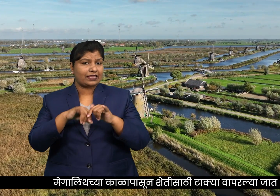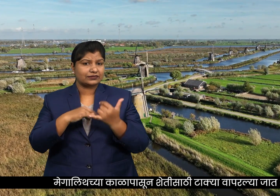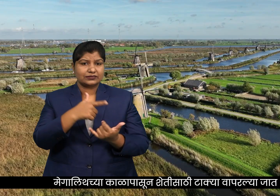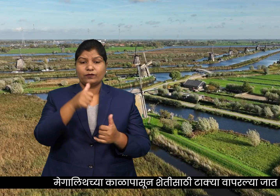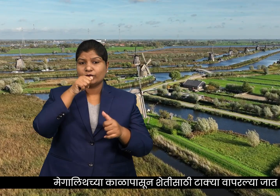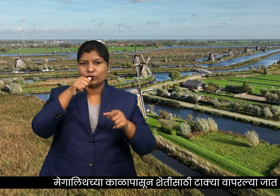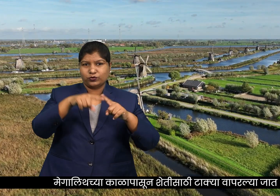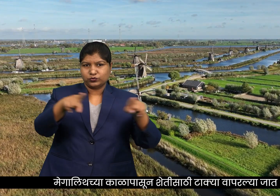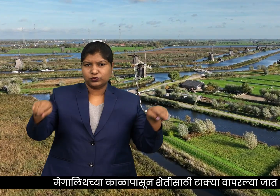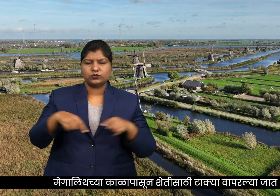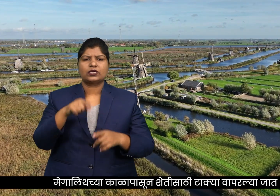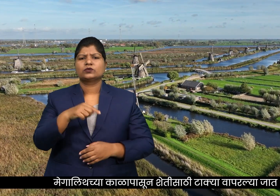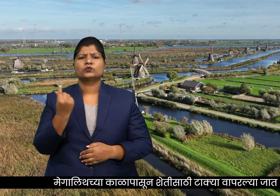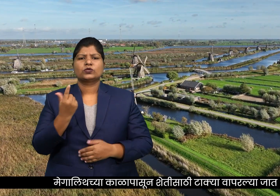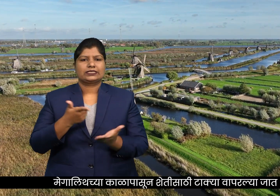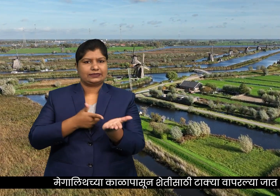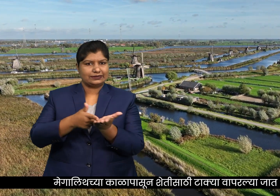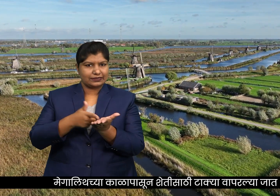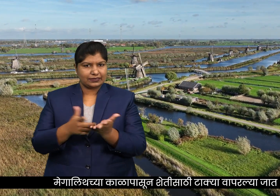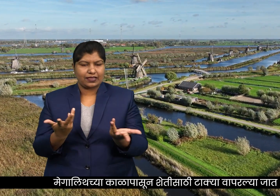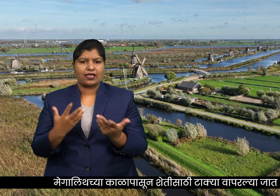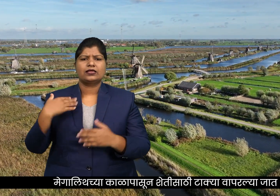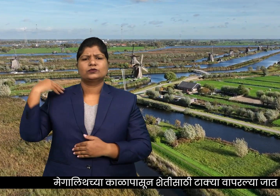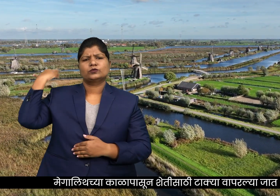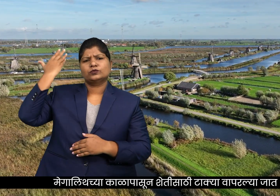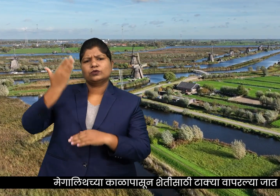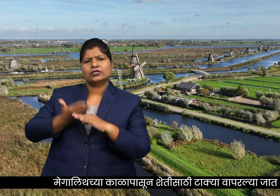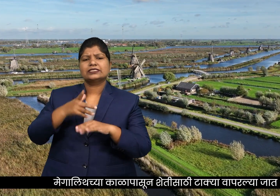मेगालिथीच्या काळापासून शेतीसाठी टाक्या वापरल्या जात आहेत.